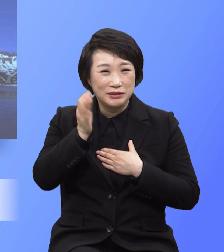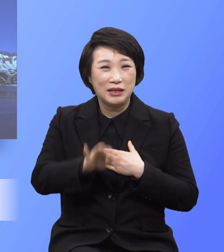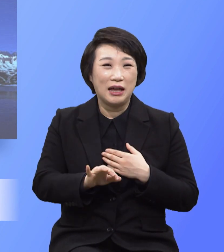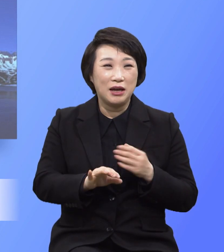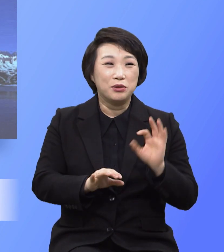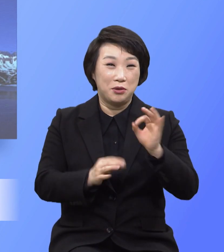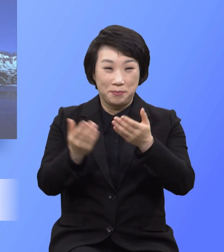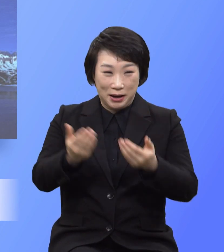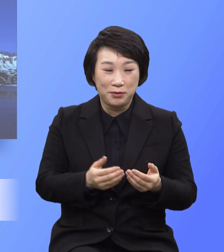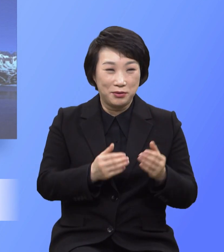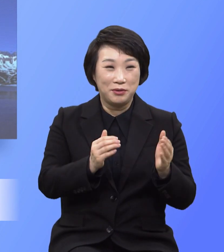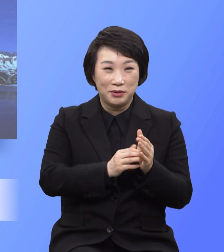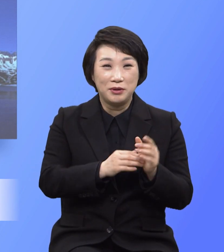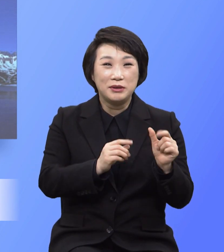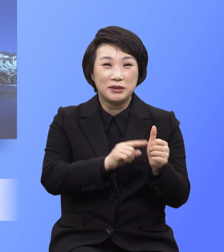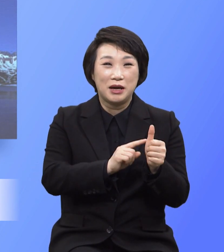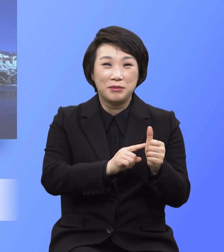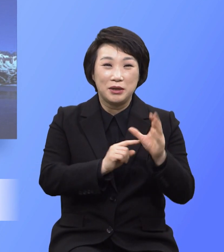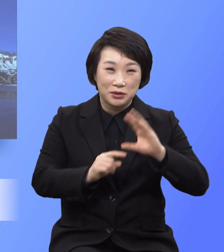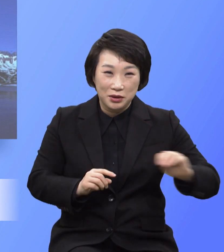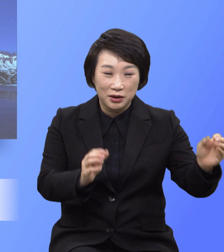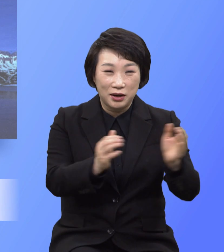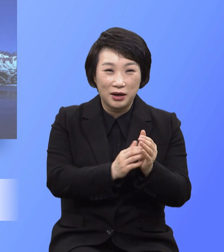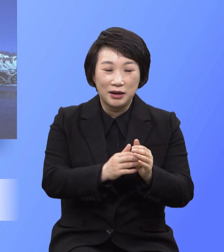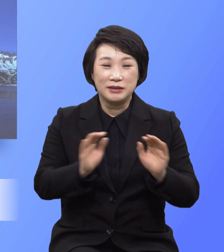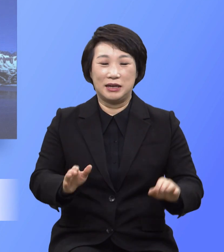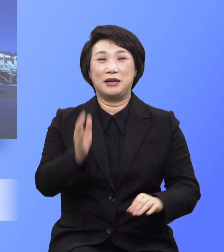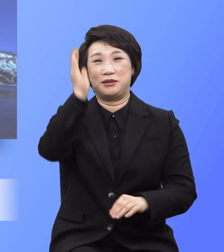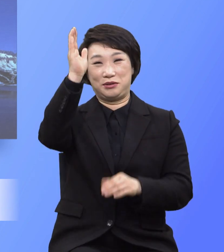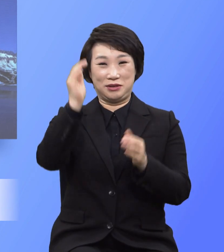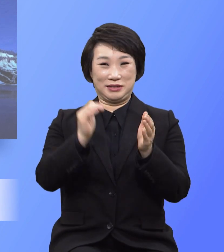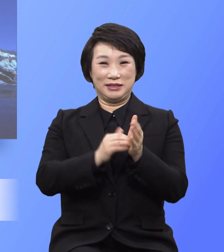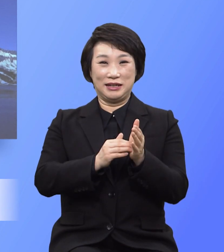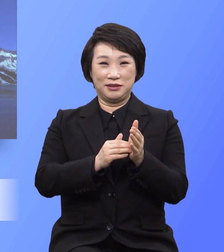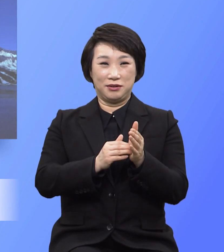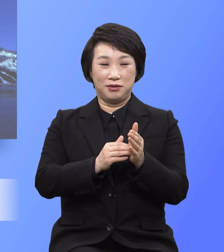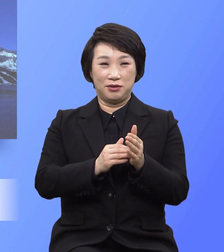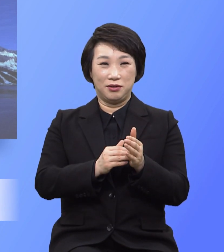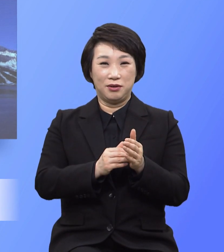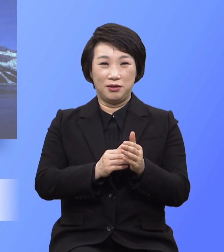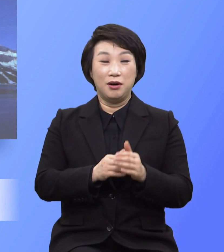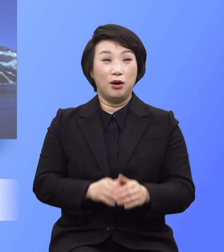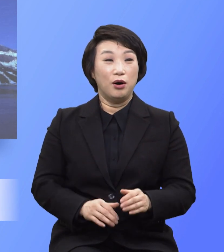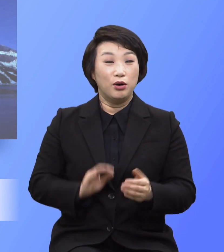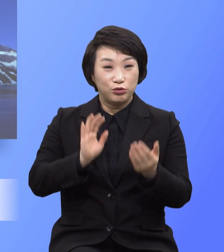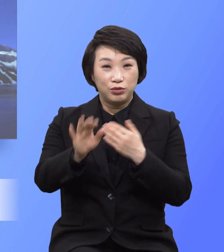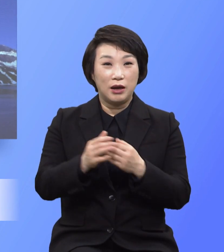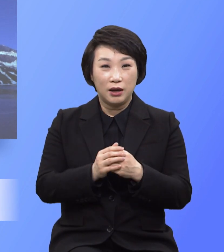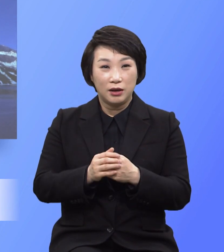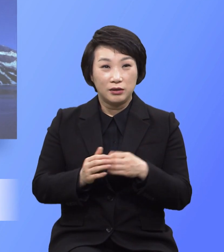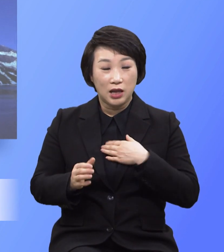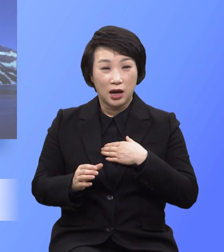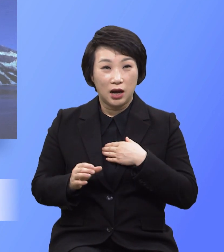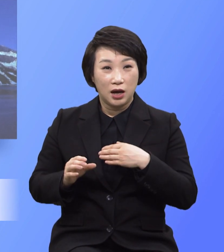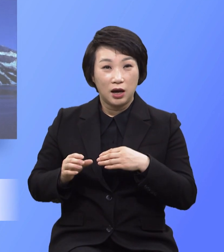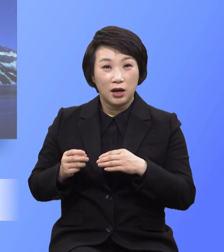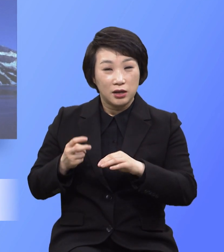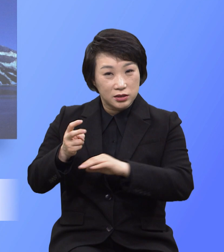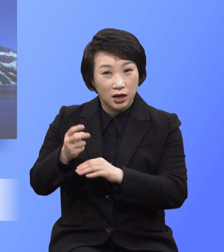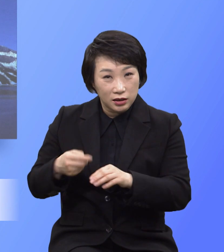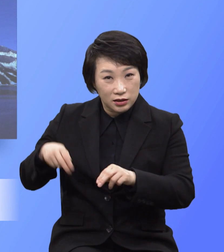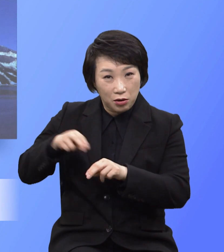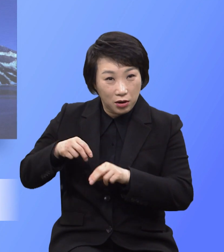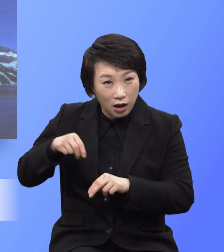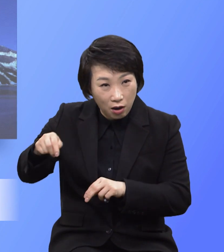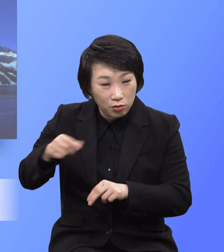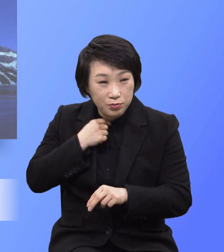들고 들어갔어요. 집회가 끝났습니다. 저게 집회 끝나 자동차를 타고 팍 나오려고